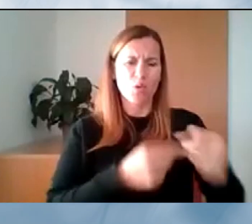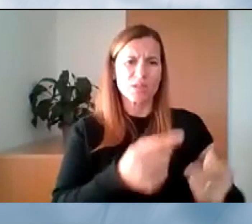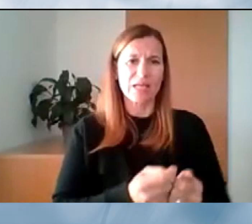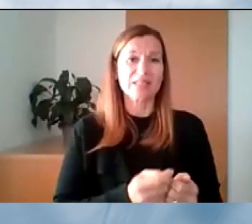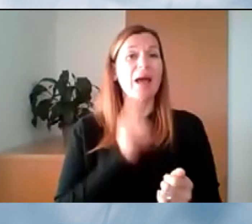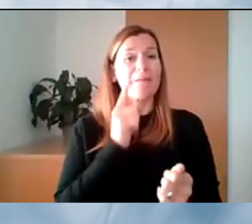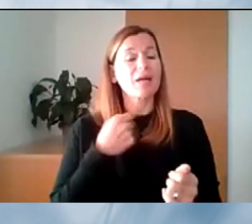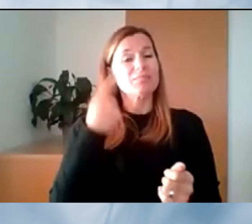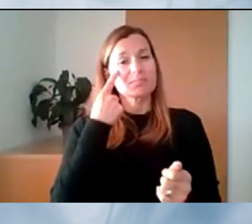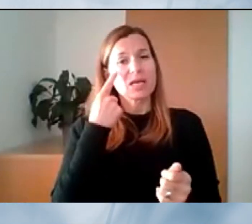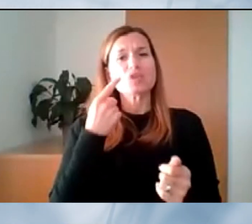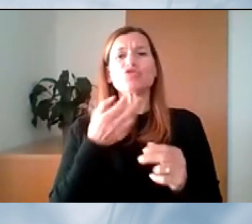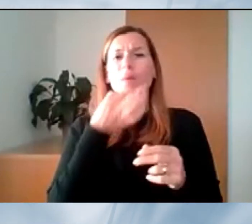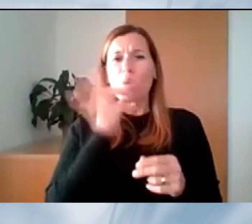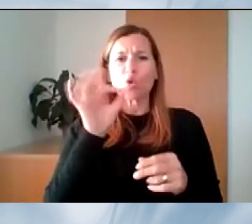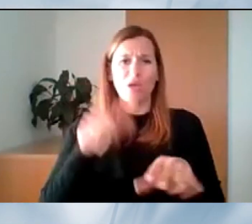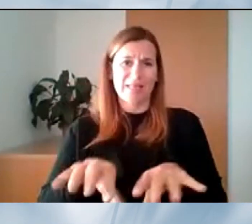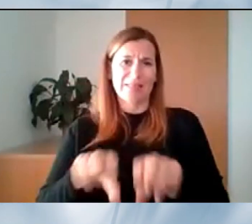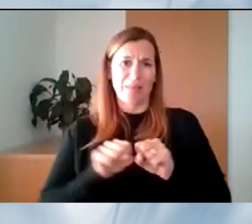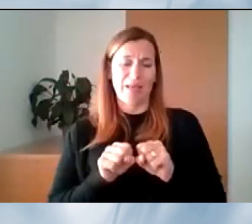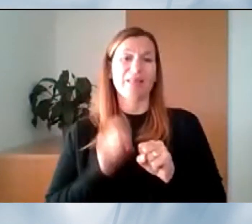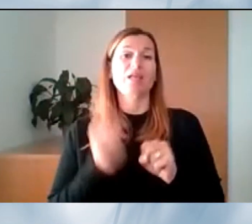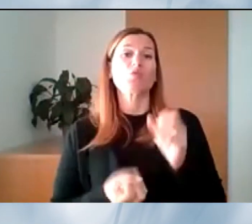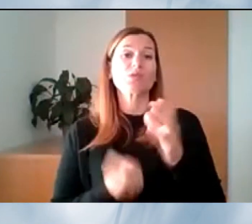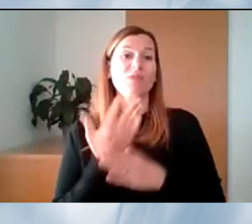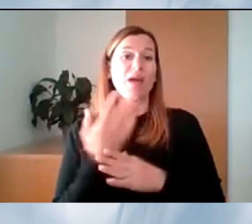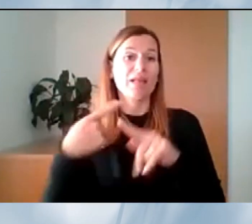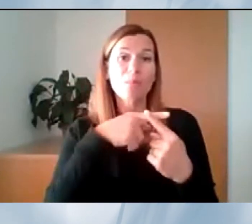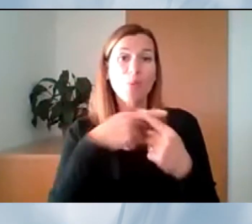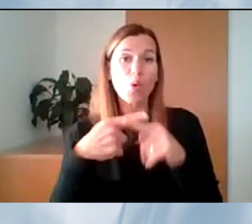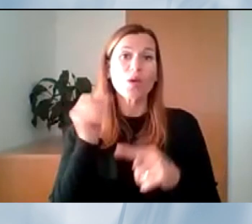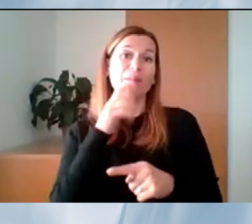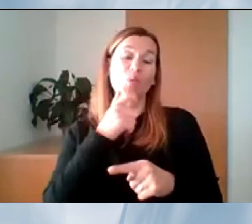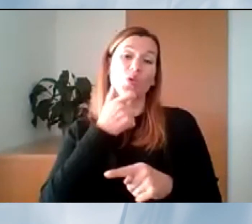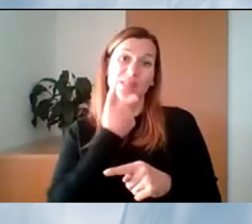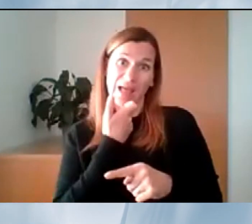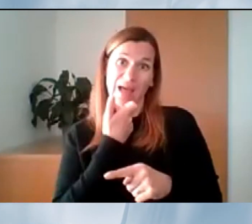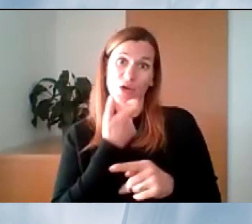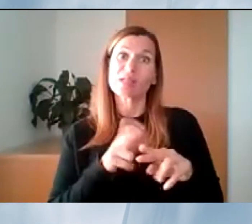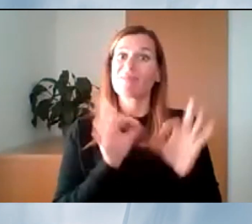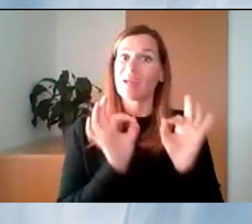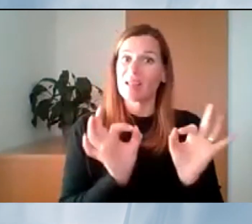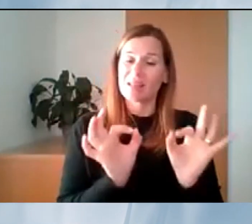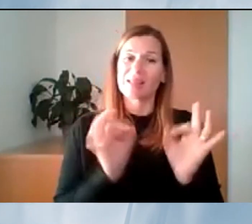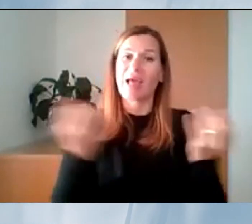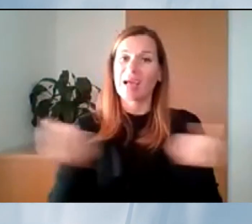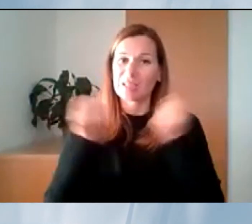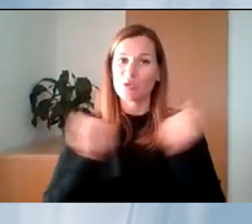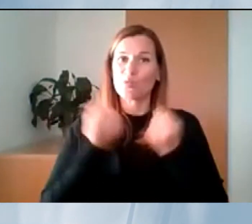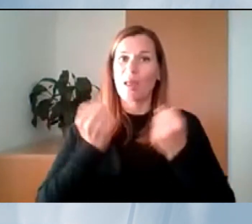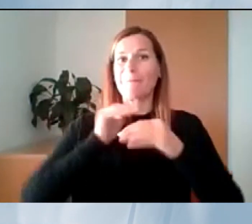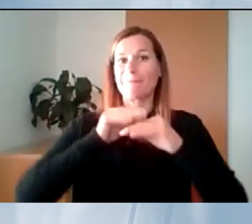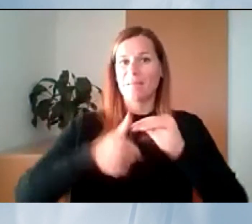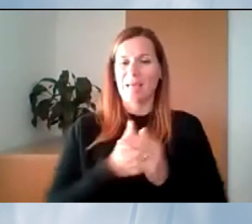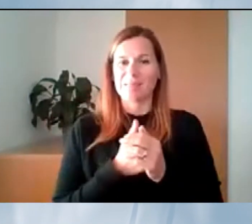pa, da je še večja vrednota staranje sprejeti in ustvarjati pogoje, da bo starost kvalitetna, aktivna in